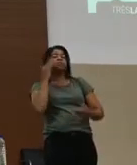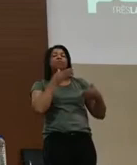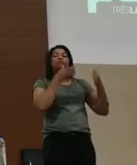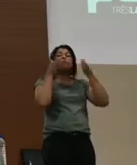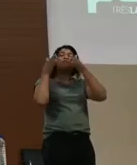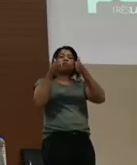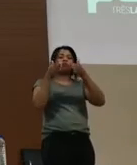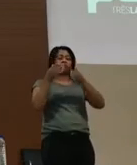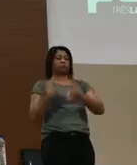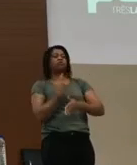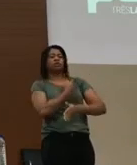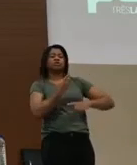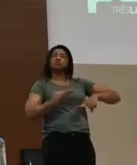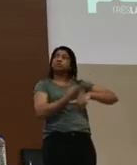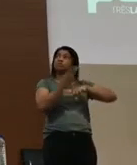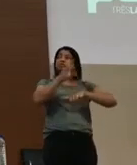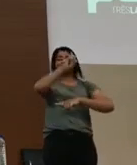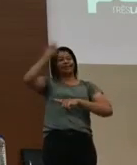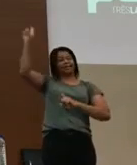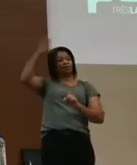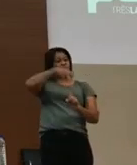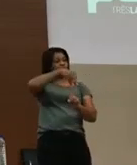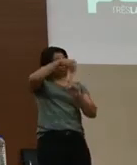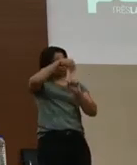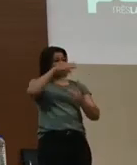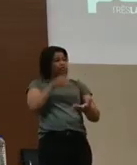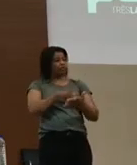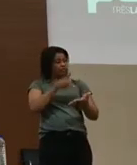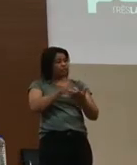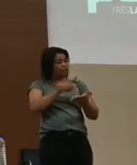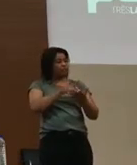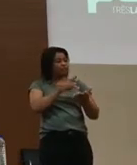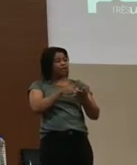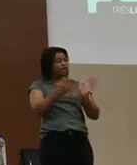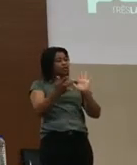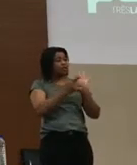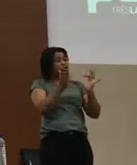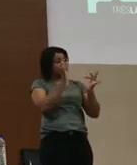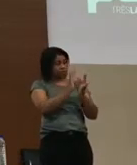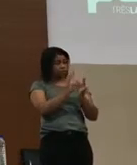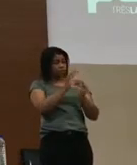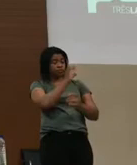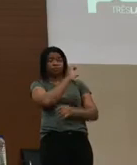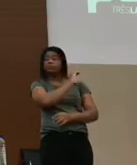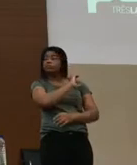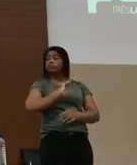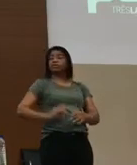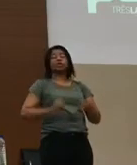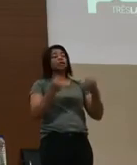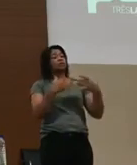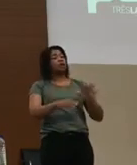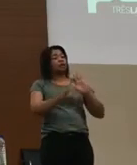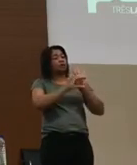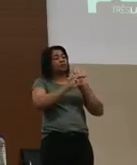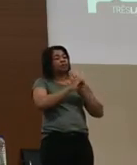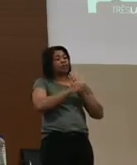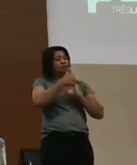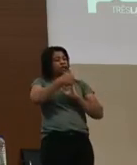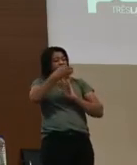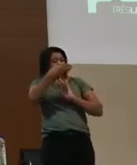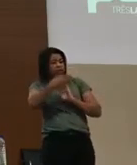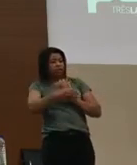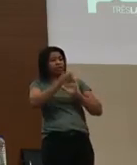né? Então, o que está falando de oração? Jesus, ali, o capítulo 14, o capítulo 15, o